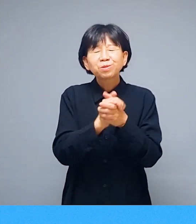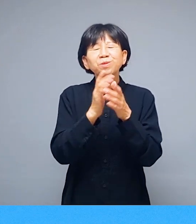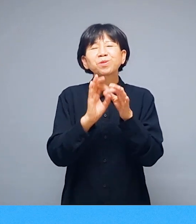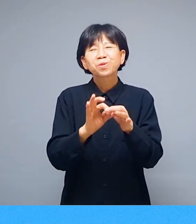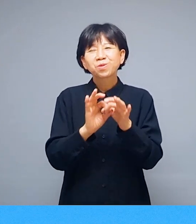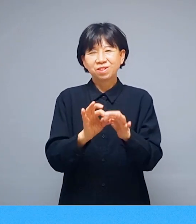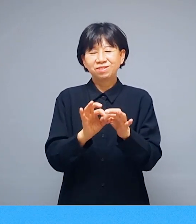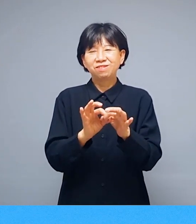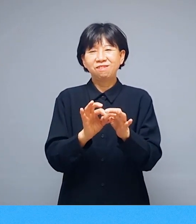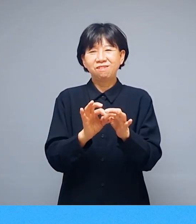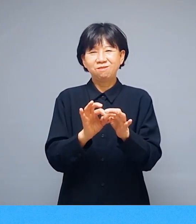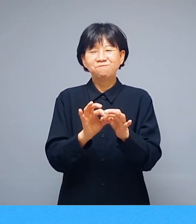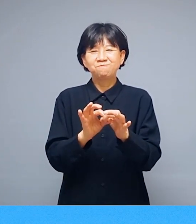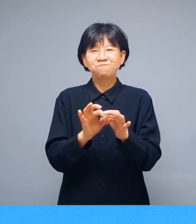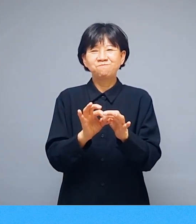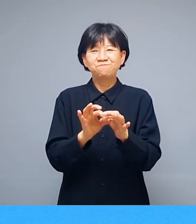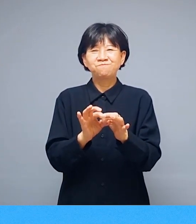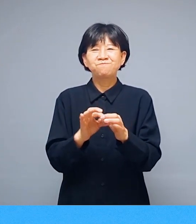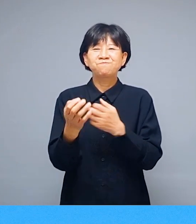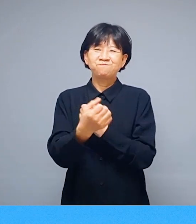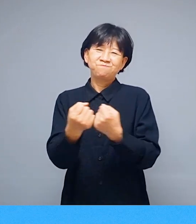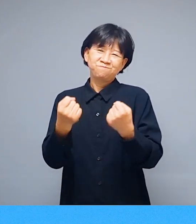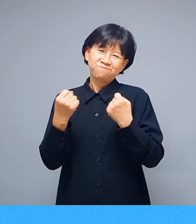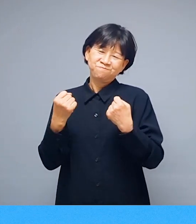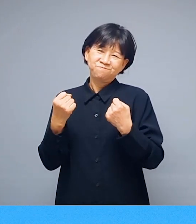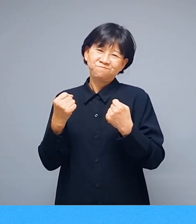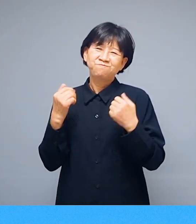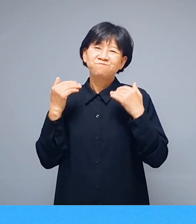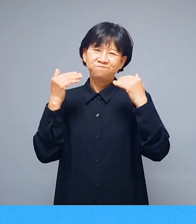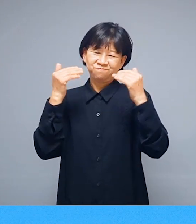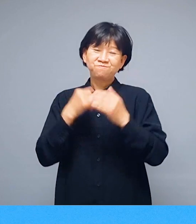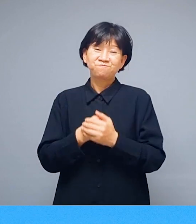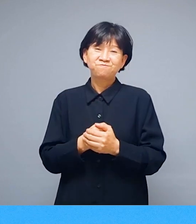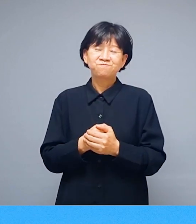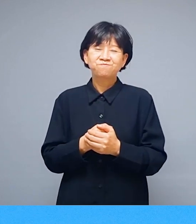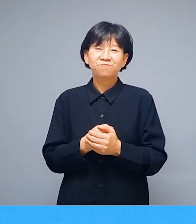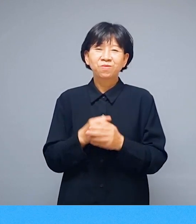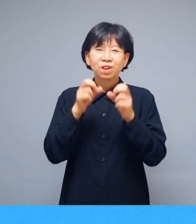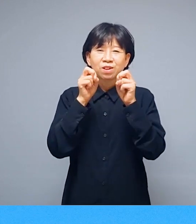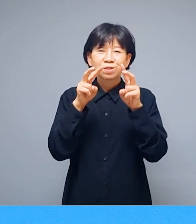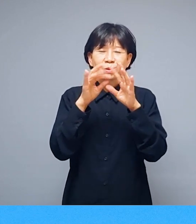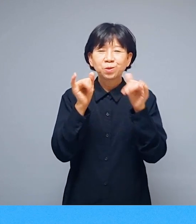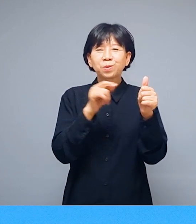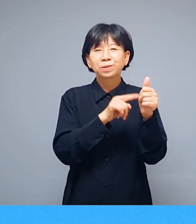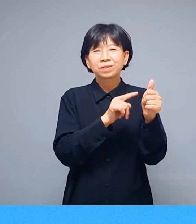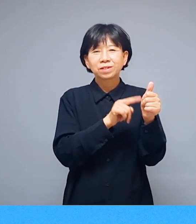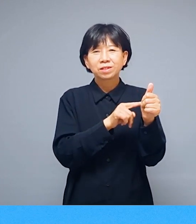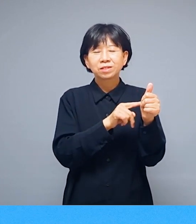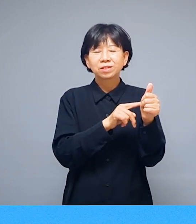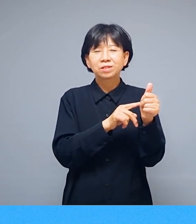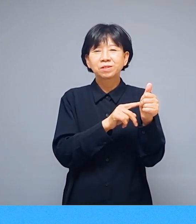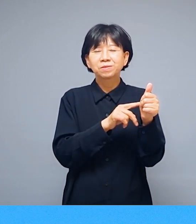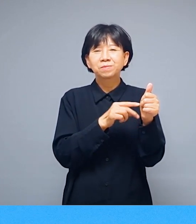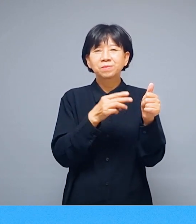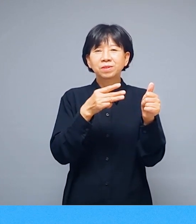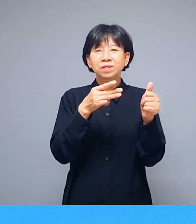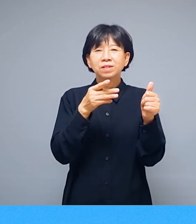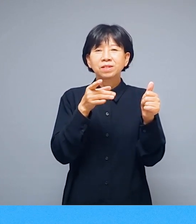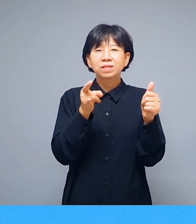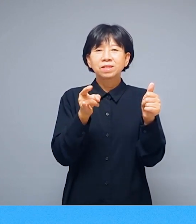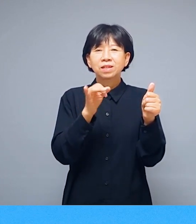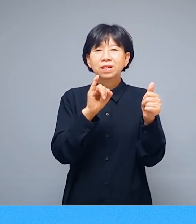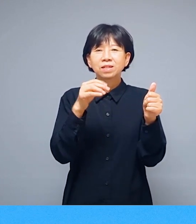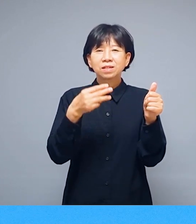지탱하고 있는 줄 저는 믿습니다. 선교사 허드슨 테일러가 이런 말을 해요. 사단은 한 영혼이라도